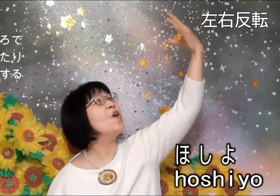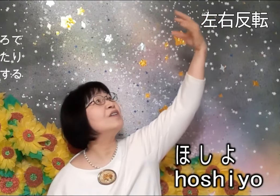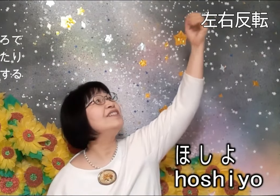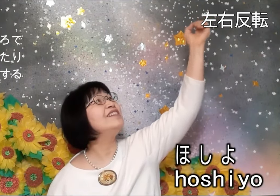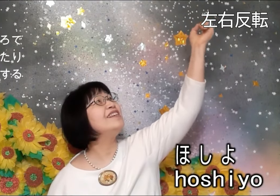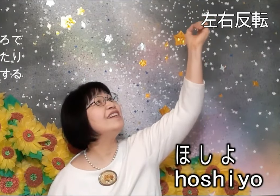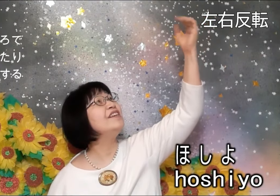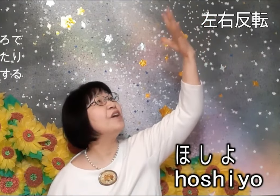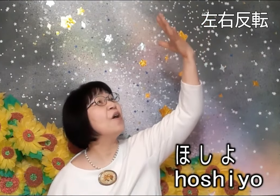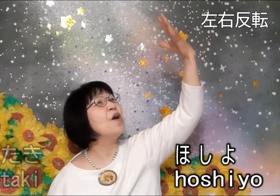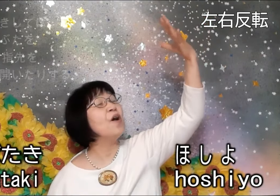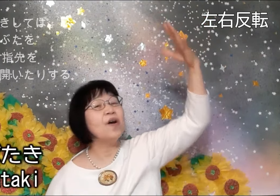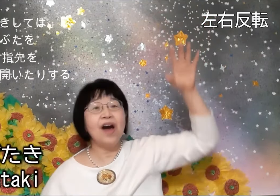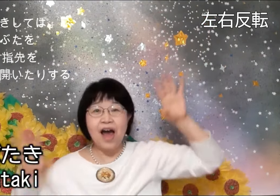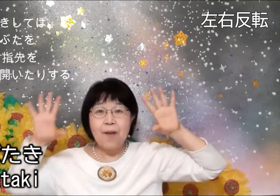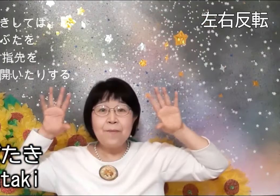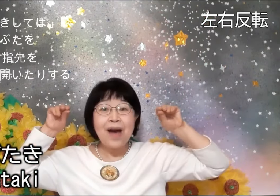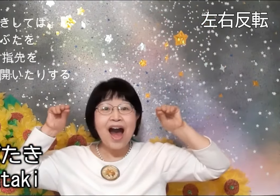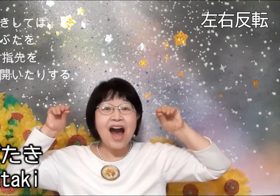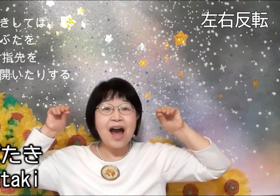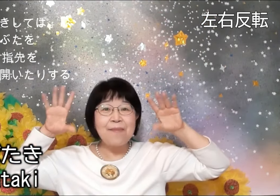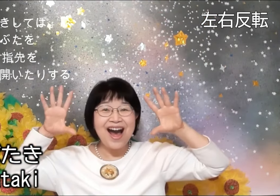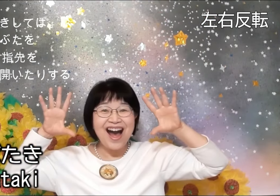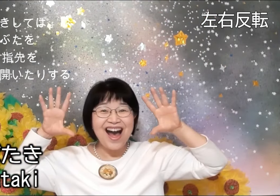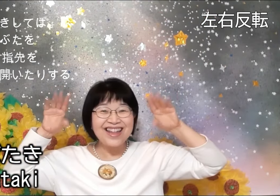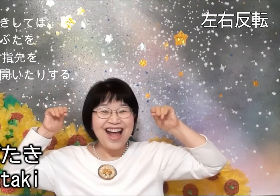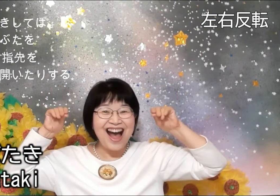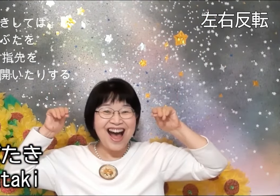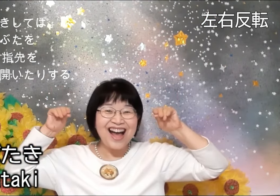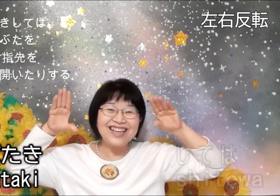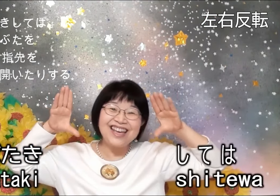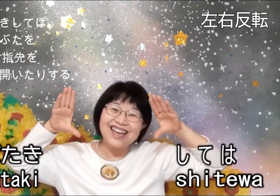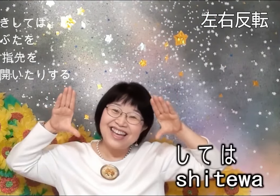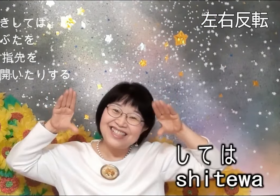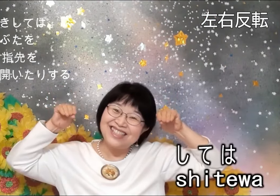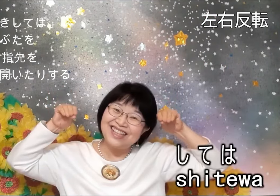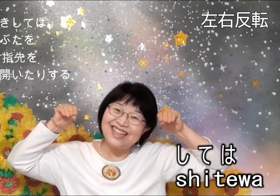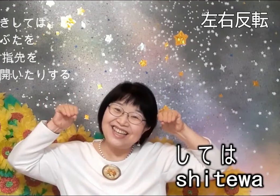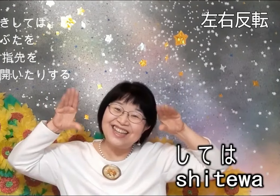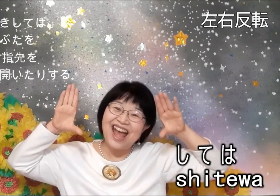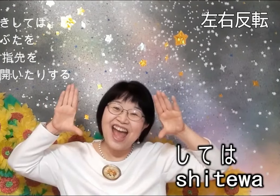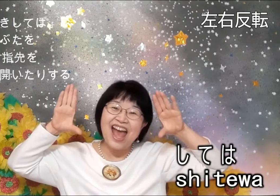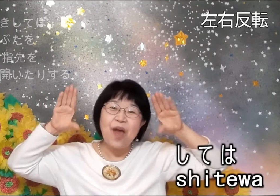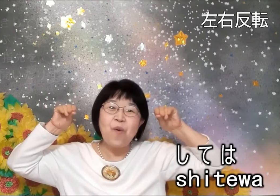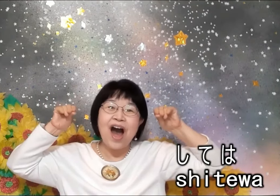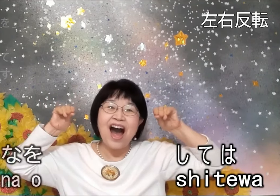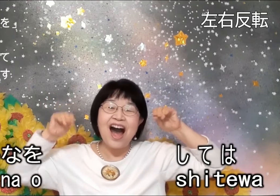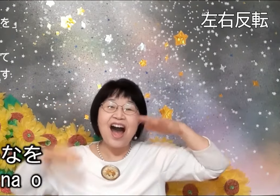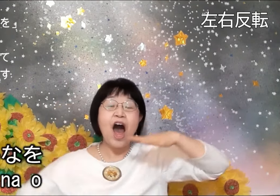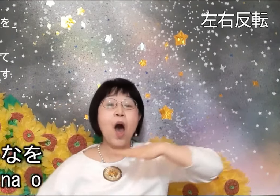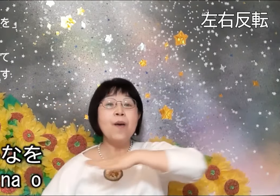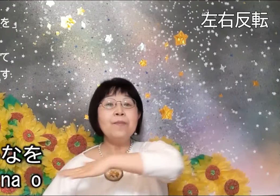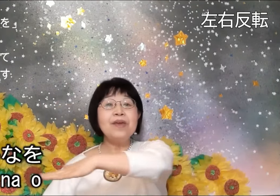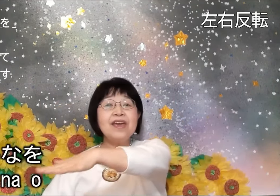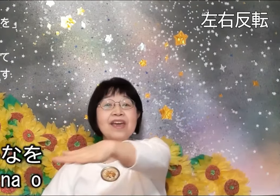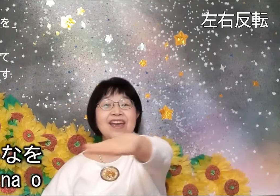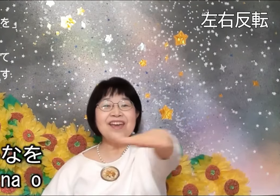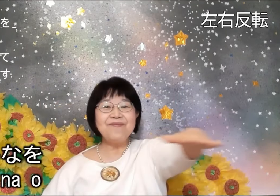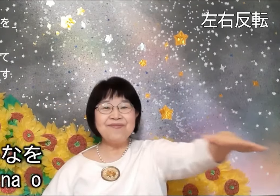星よ、まばたきしては